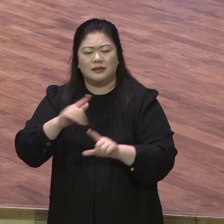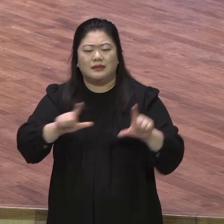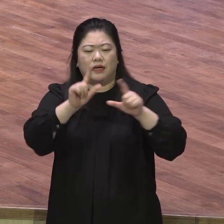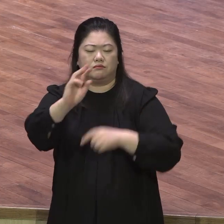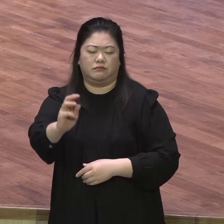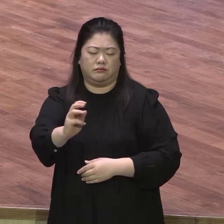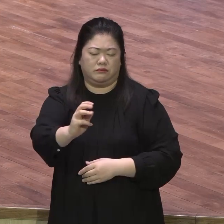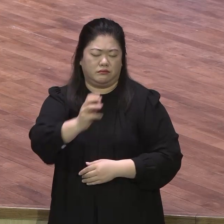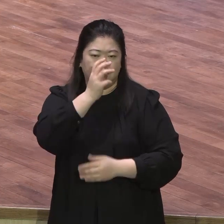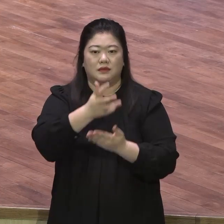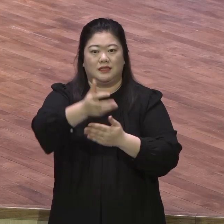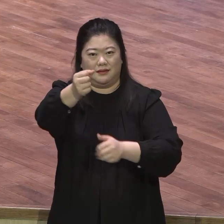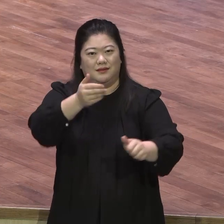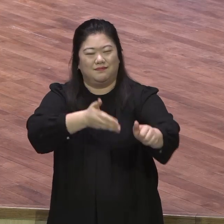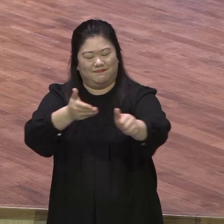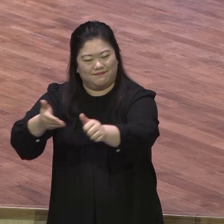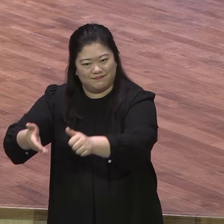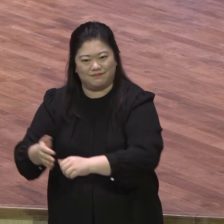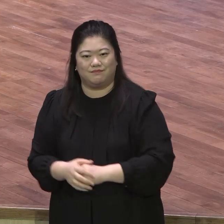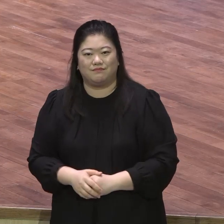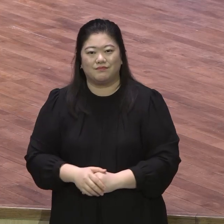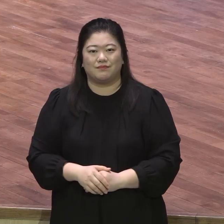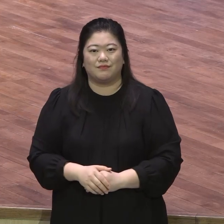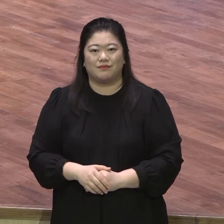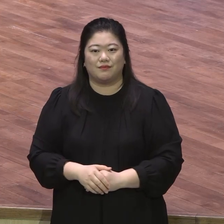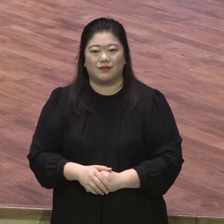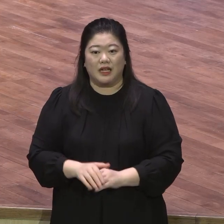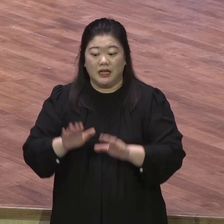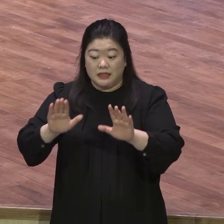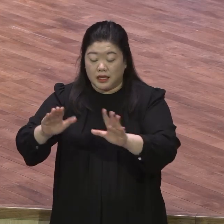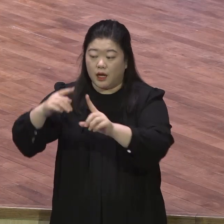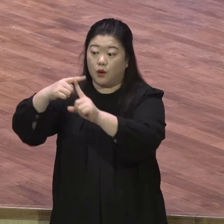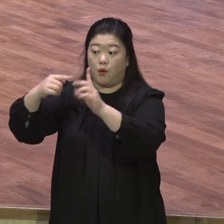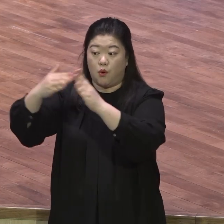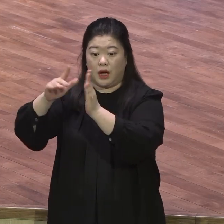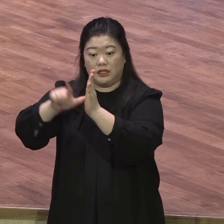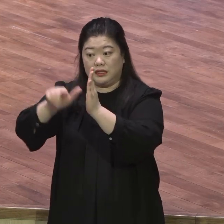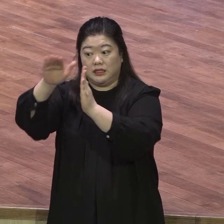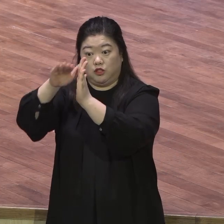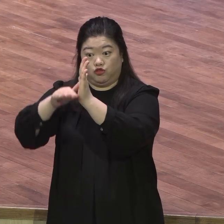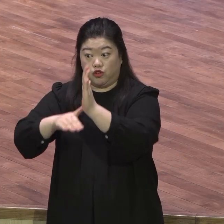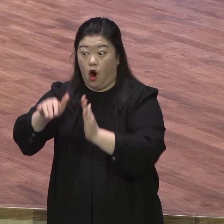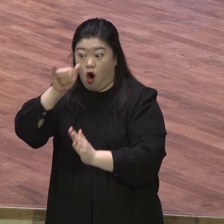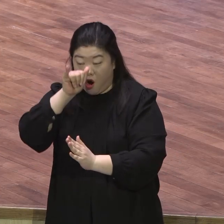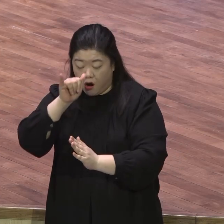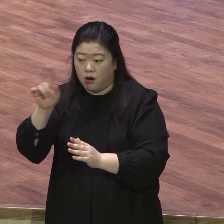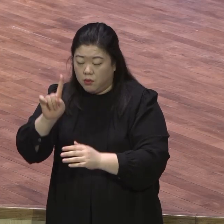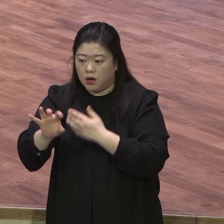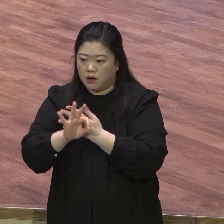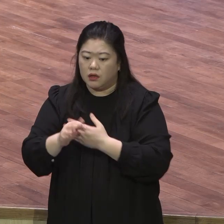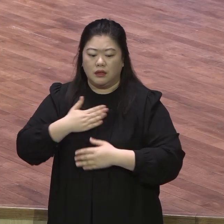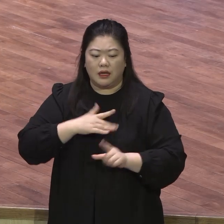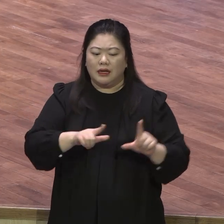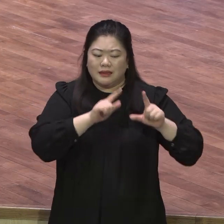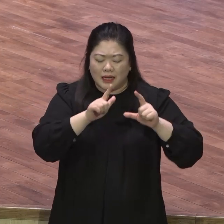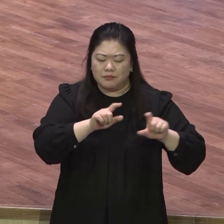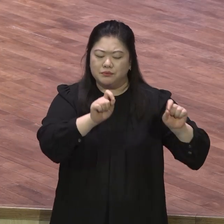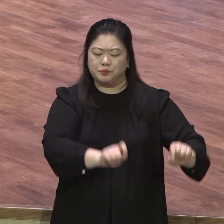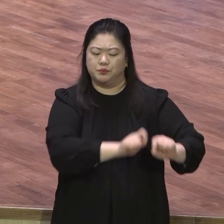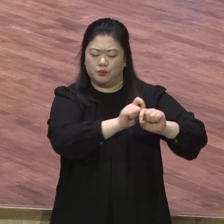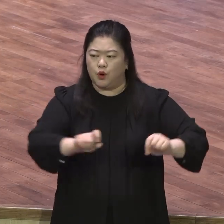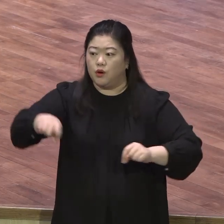하나님 이제부터 정말 교회의 모든 스케줄 내 삶의 스케줄을 교회 중심의 삶을 마쳐가야 조사사